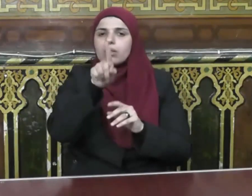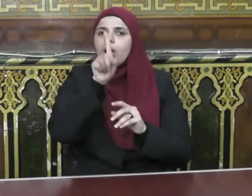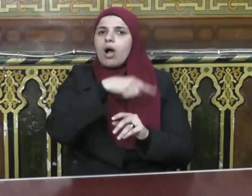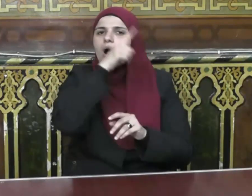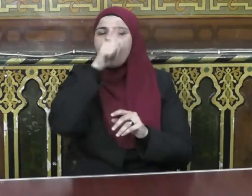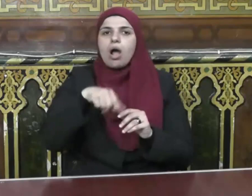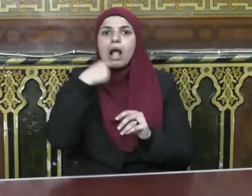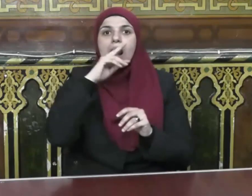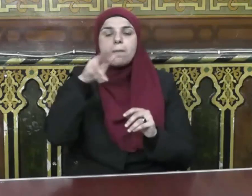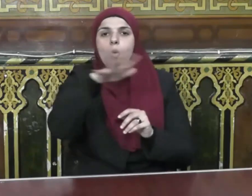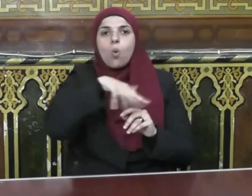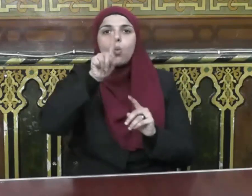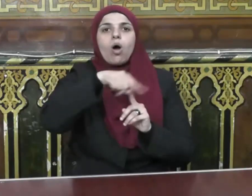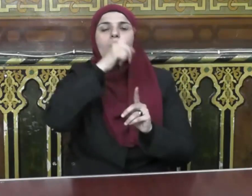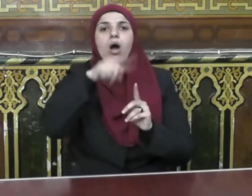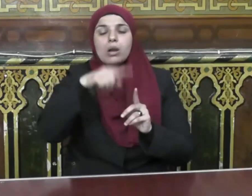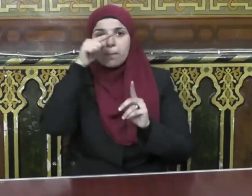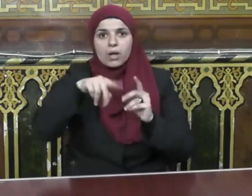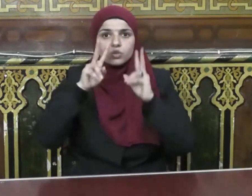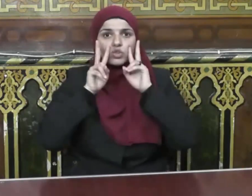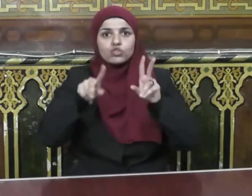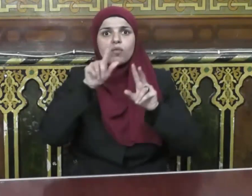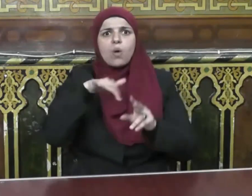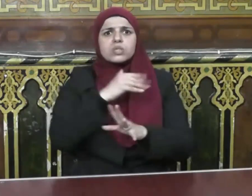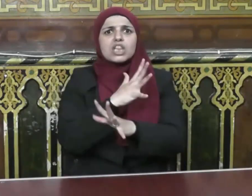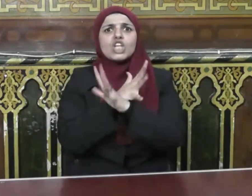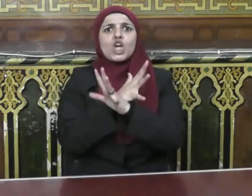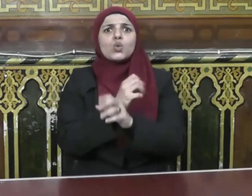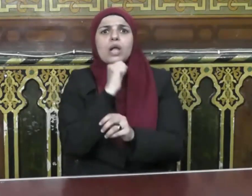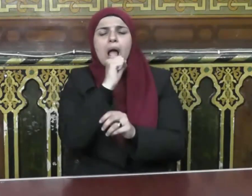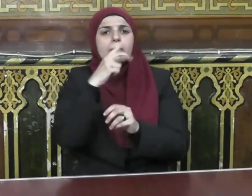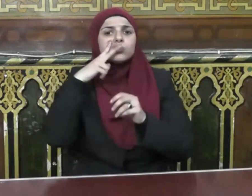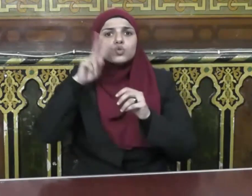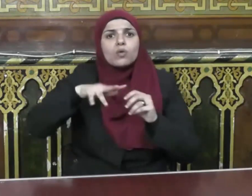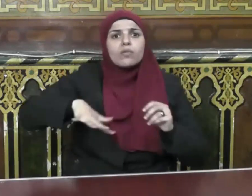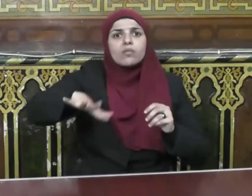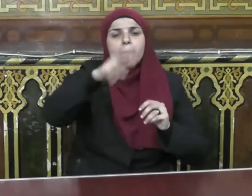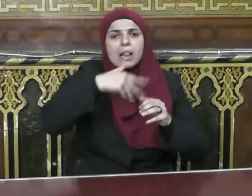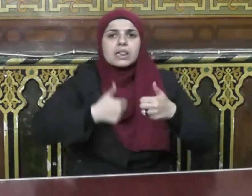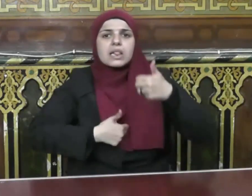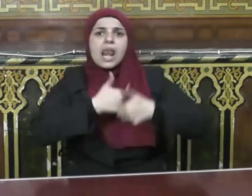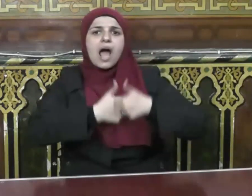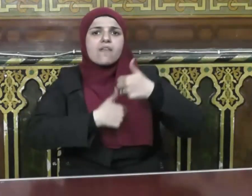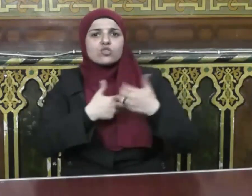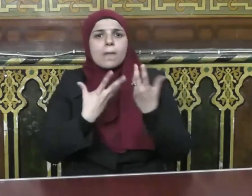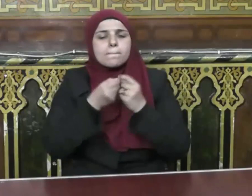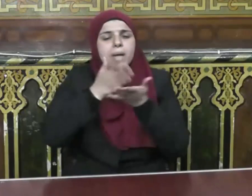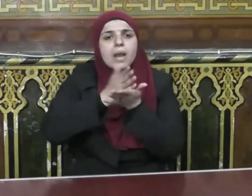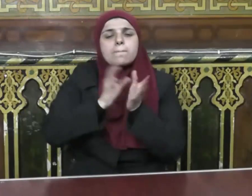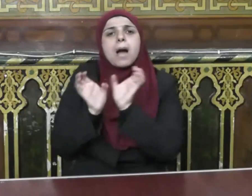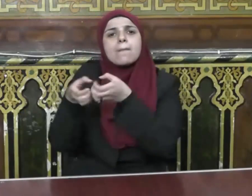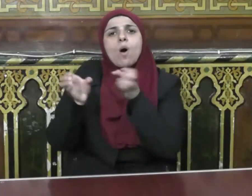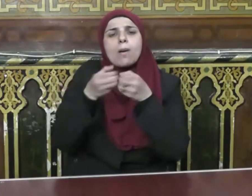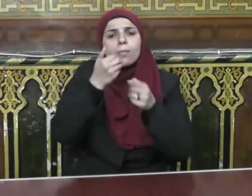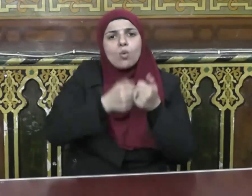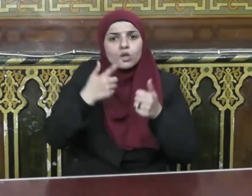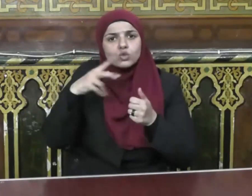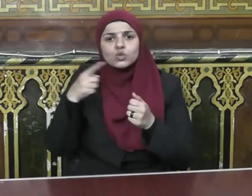والأحوط، حتى أصبح التشدد ميدانًا للتنافس بينهم، ولسان حالهم